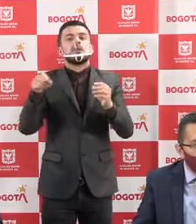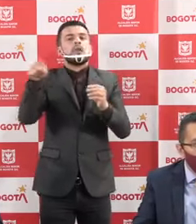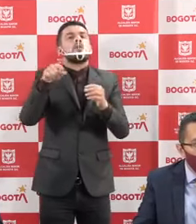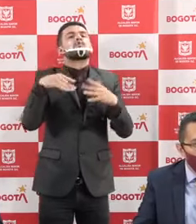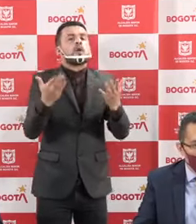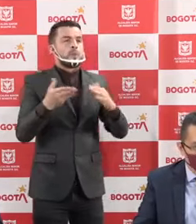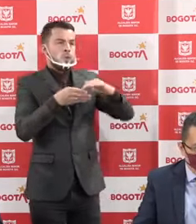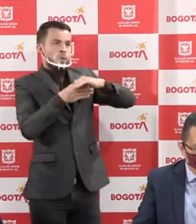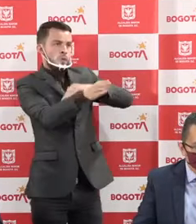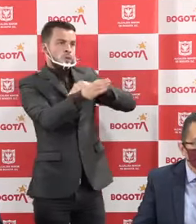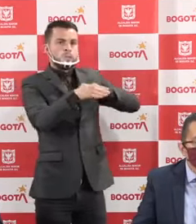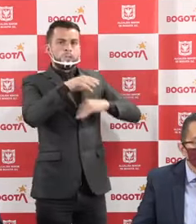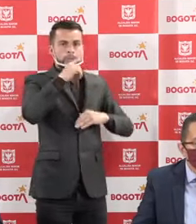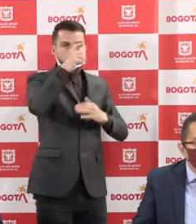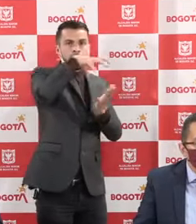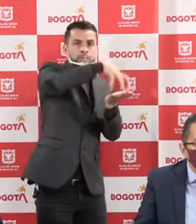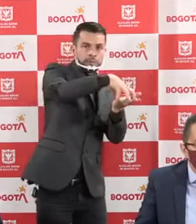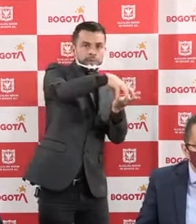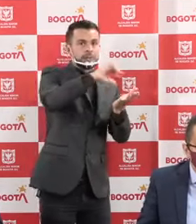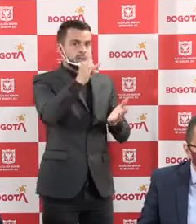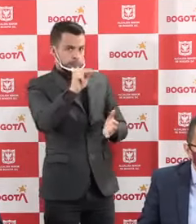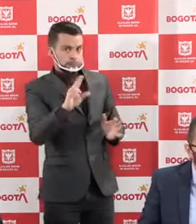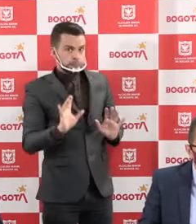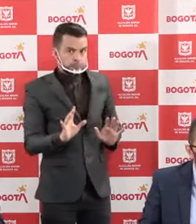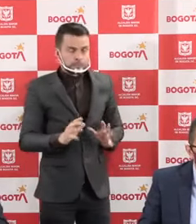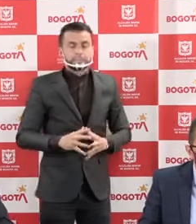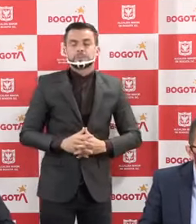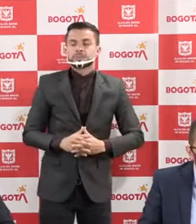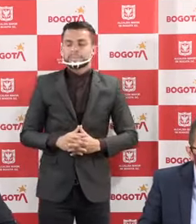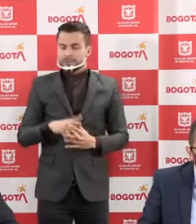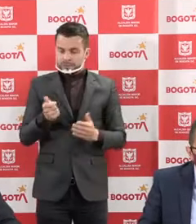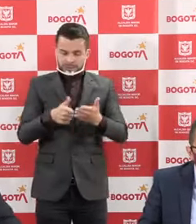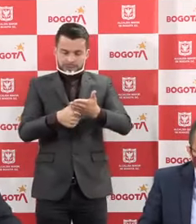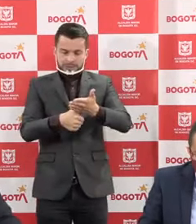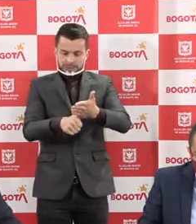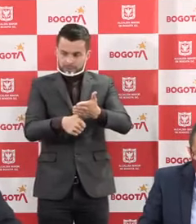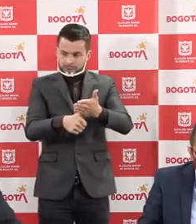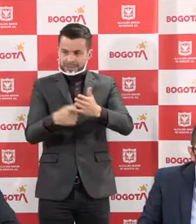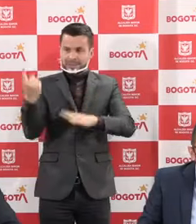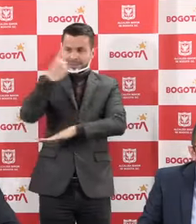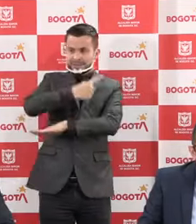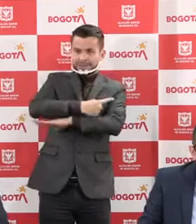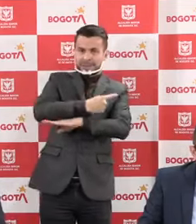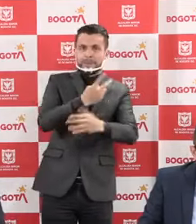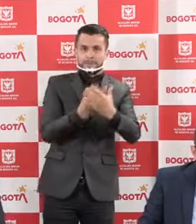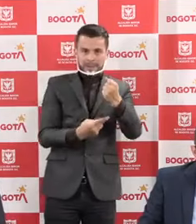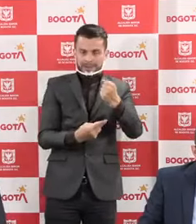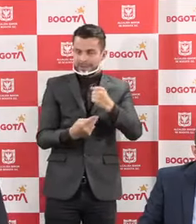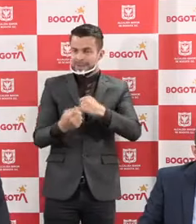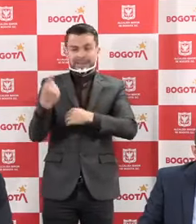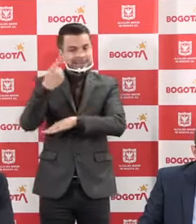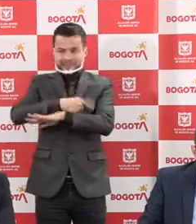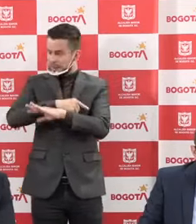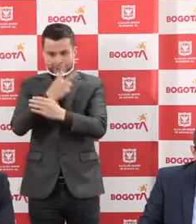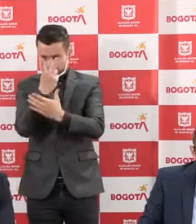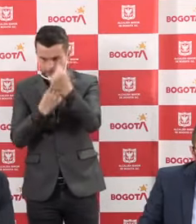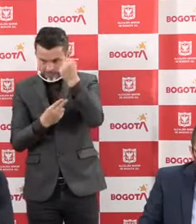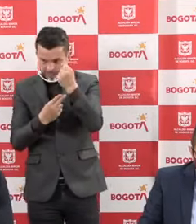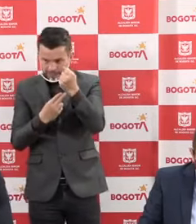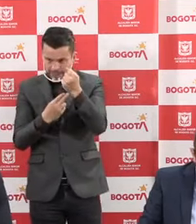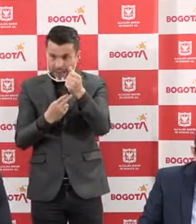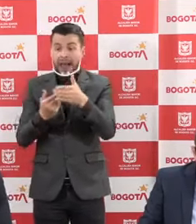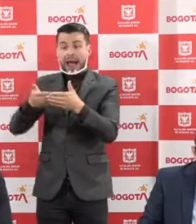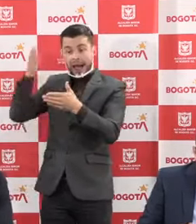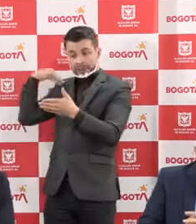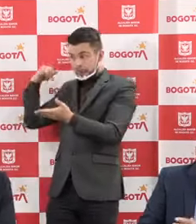es decir que el pico y cedula sigue aplicando para los temas que ya estaban no aplica para los nuevos que entran es una duda